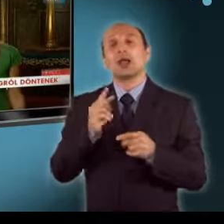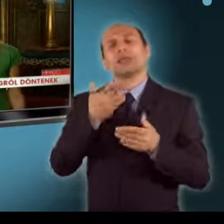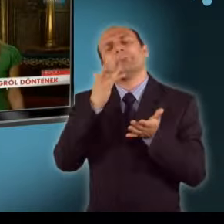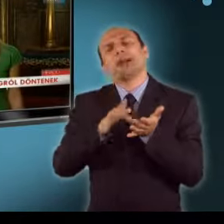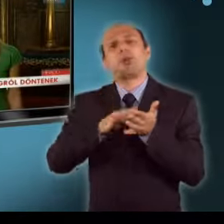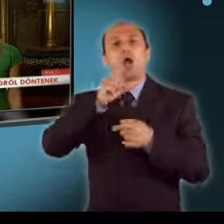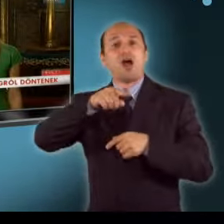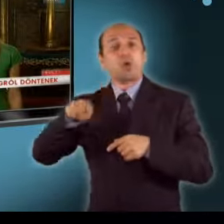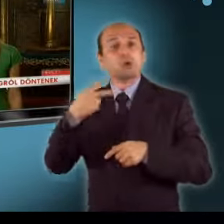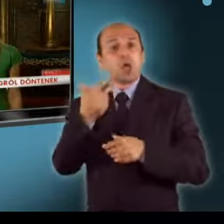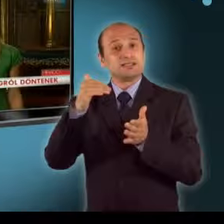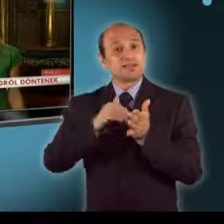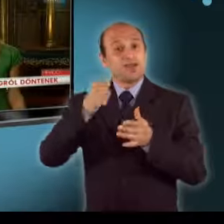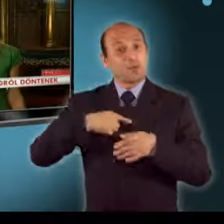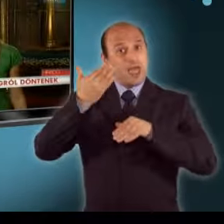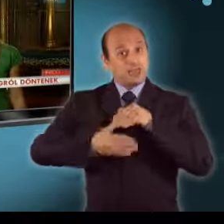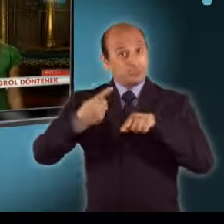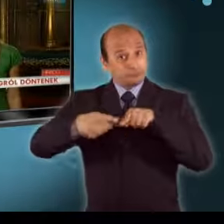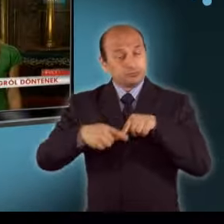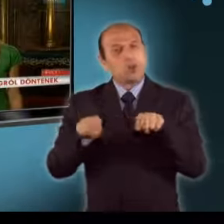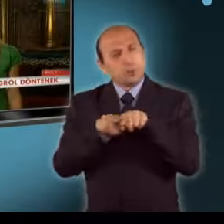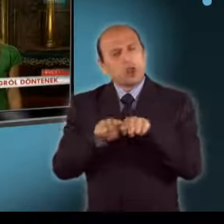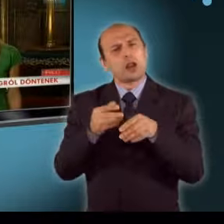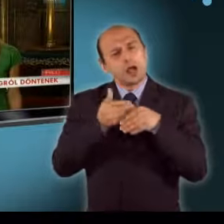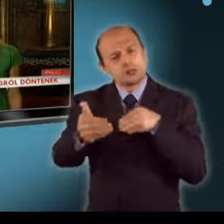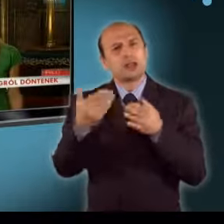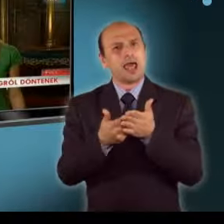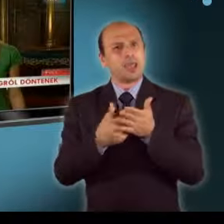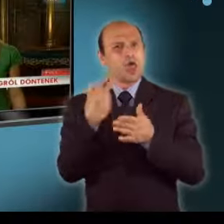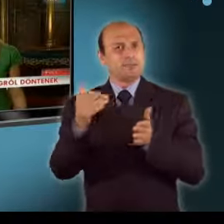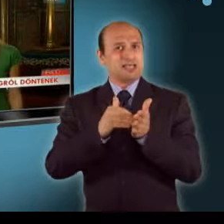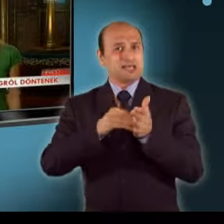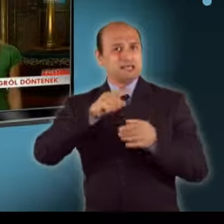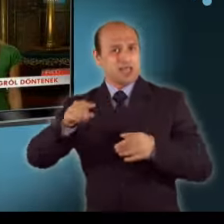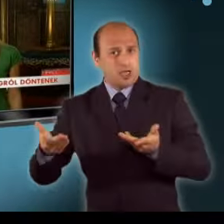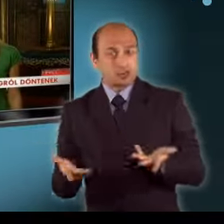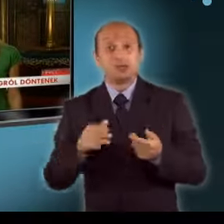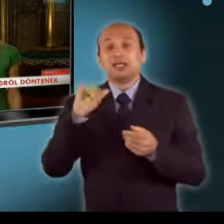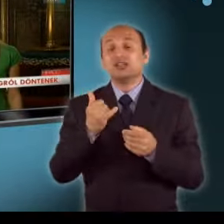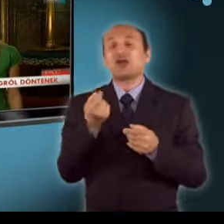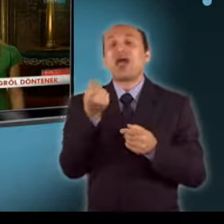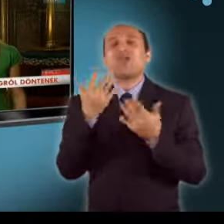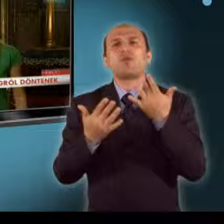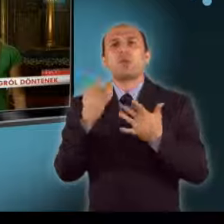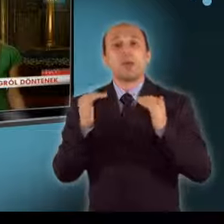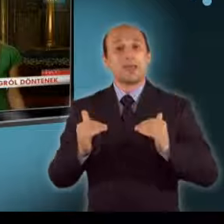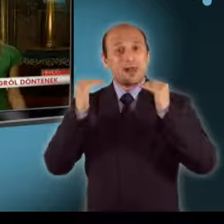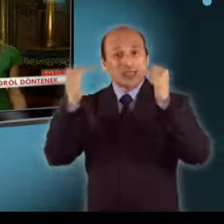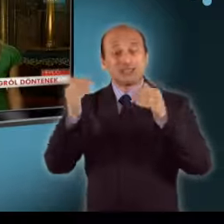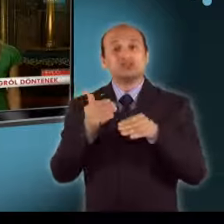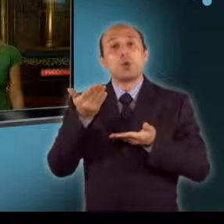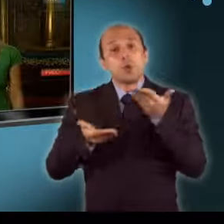havonta 30 ezer forintot fizettek, akkor ezután is ugyanennyit törlesztenek, és az árfolyam emelkedés miatti különbözetet csak